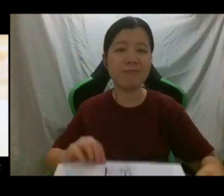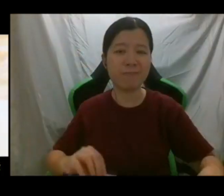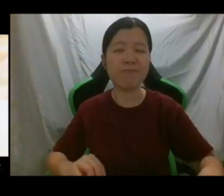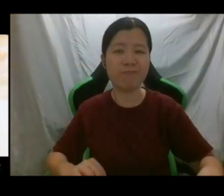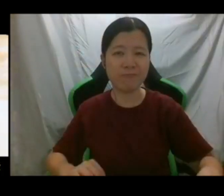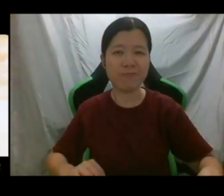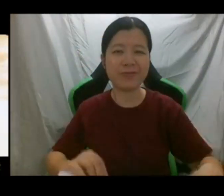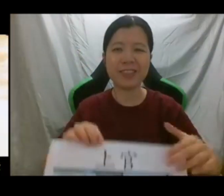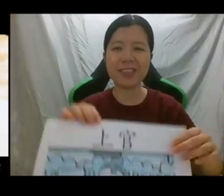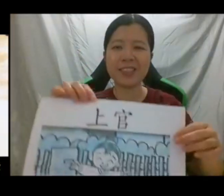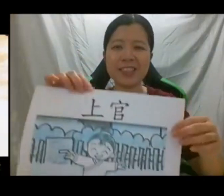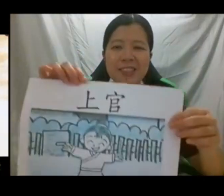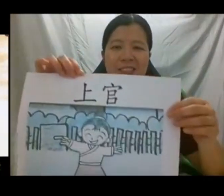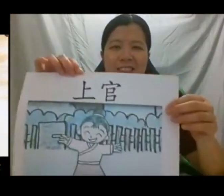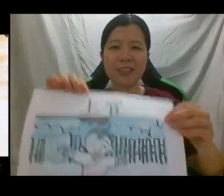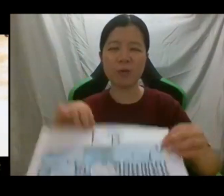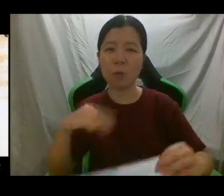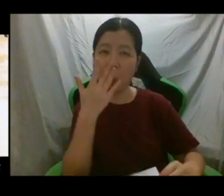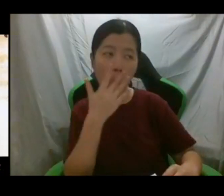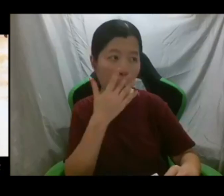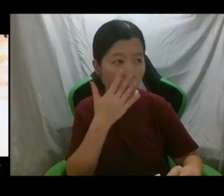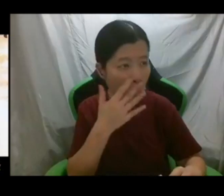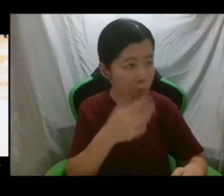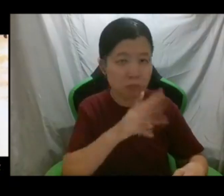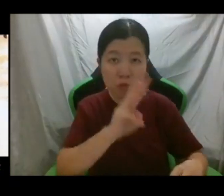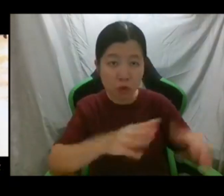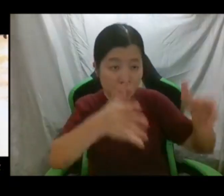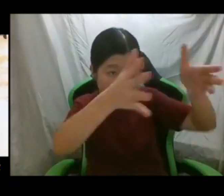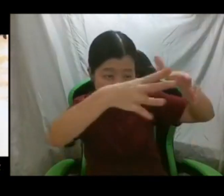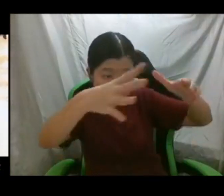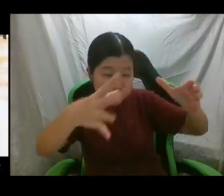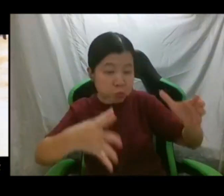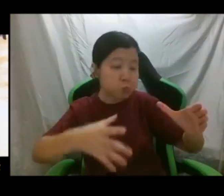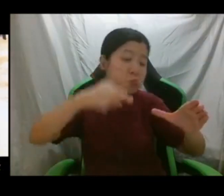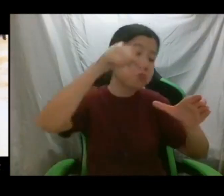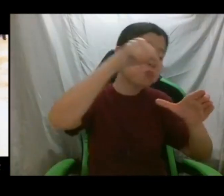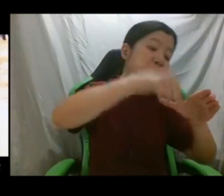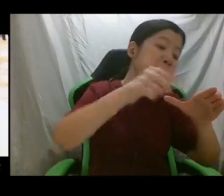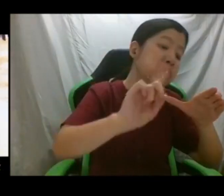上官好好奇，呢個水缸入面裝咗啲乜嘢呢？